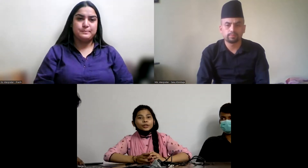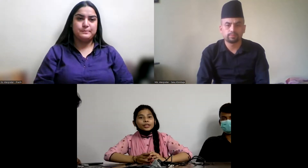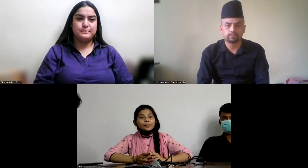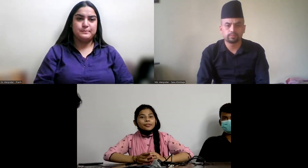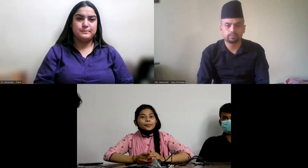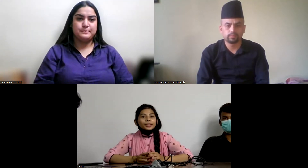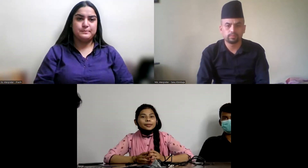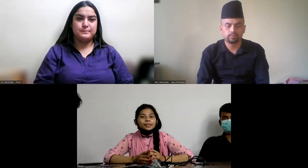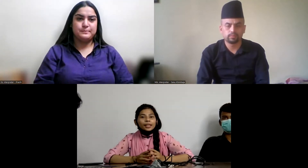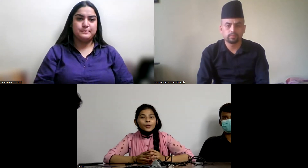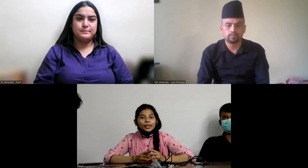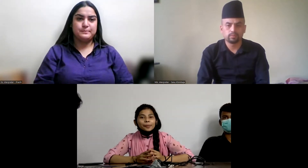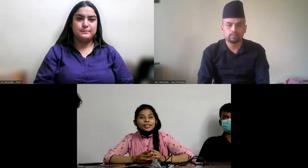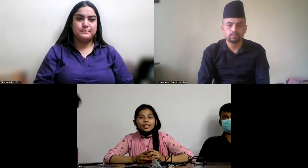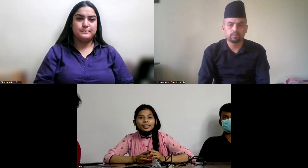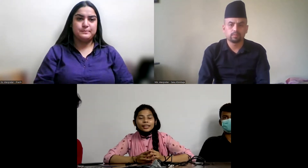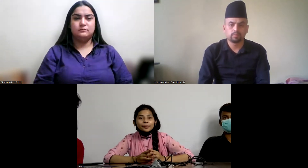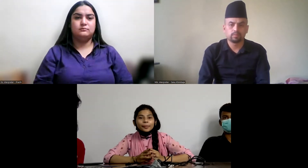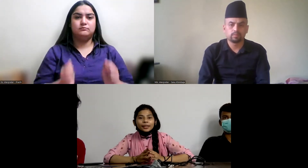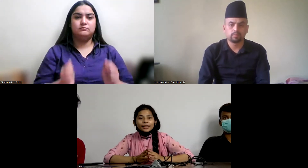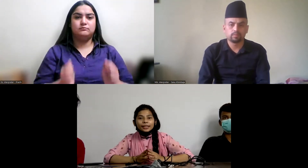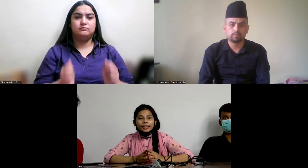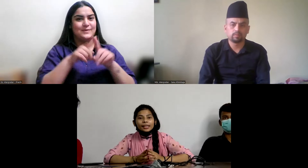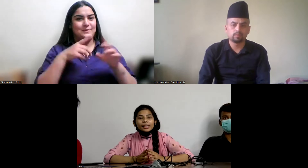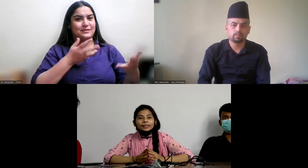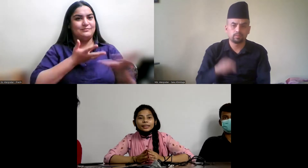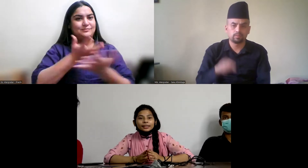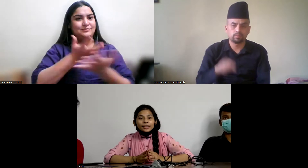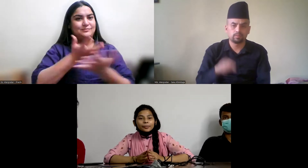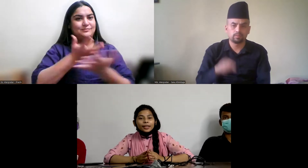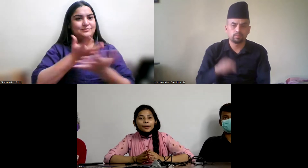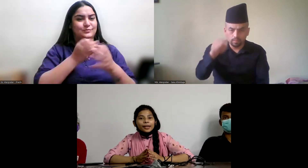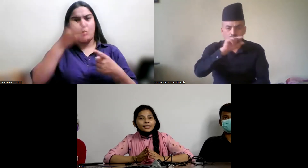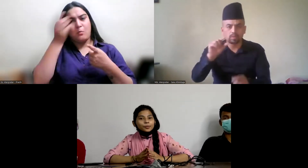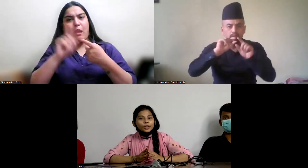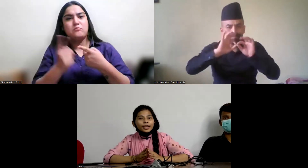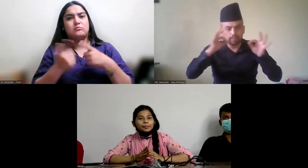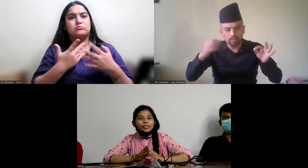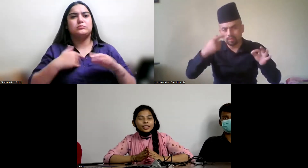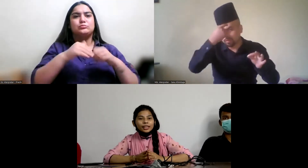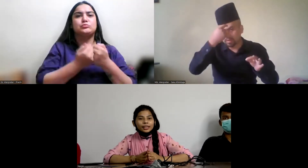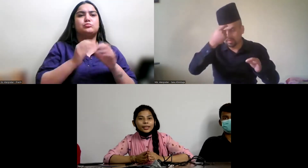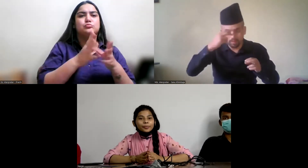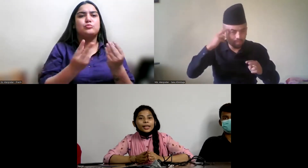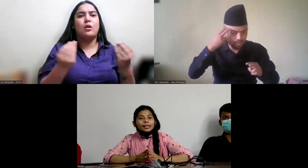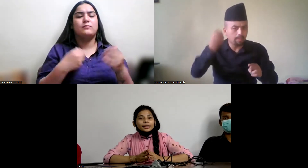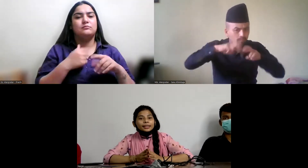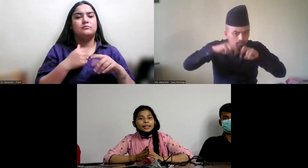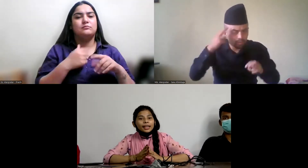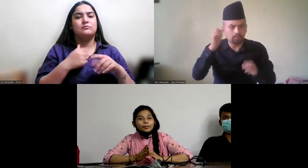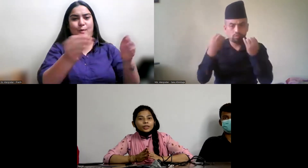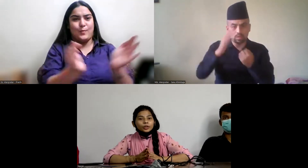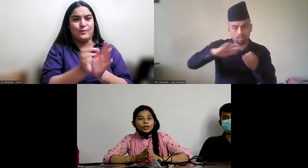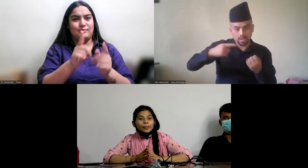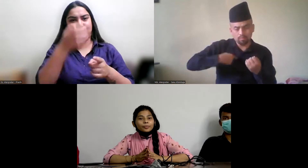इस शोध ने हमें विभिन्न समस्याओं की पहचान करने में मदद की, जिनका सामना हमारे समुदाय के बच्चे करते हैं,